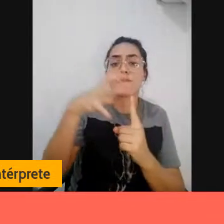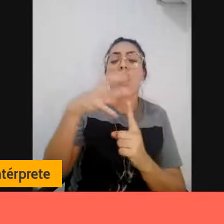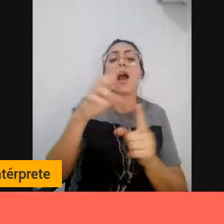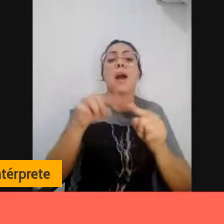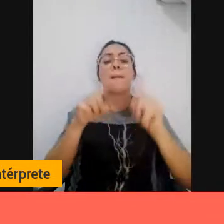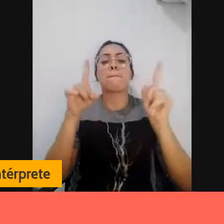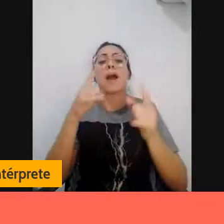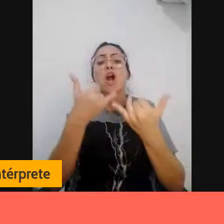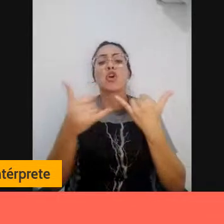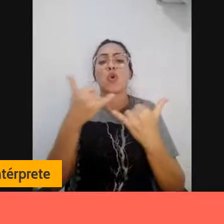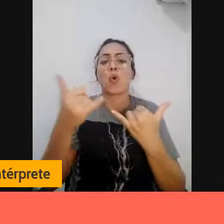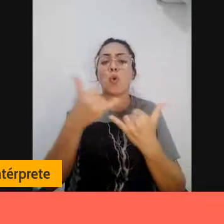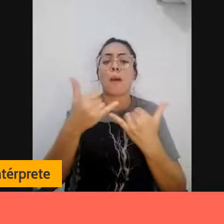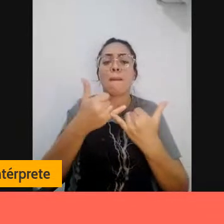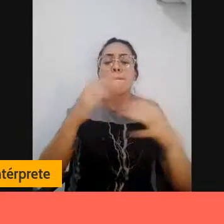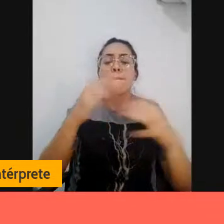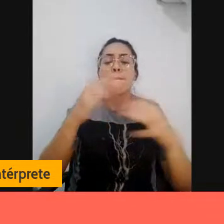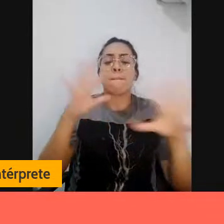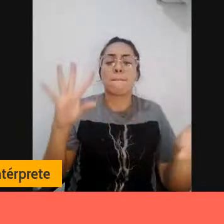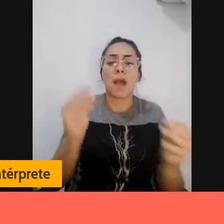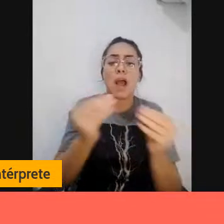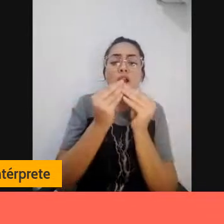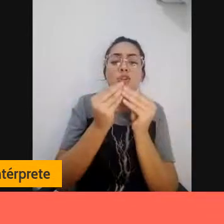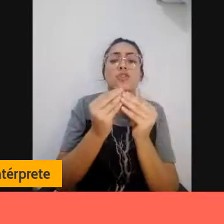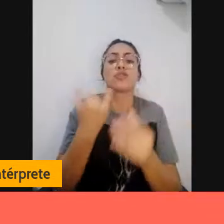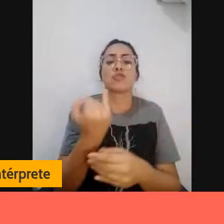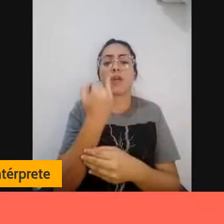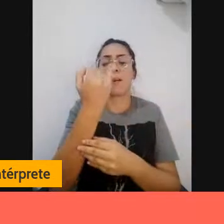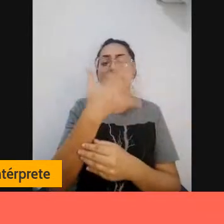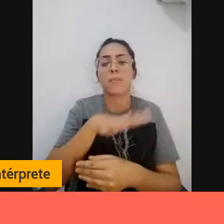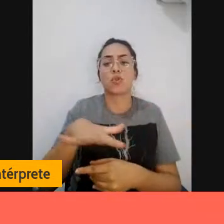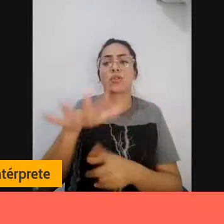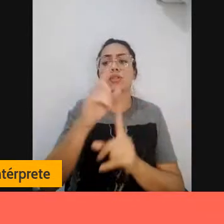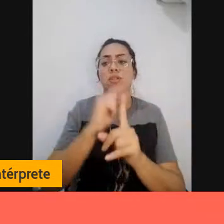parte inerente do ser social.